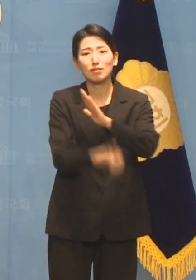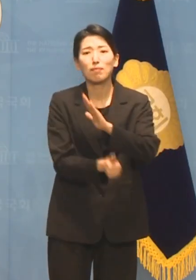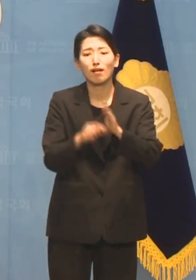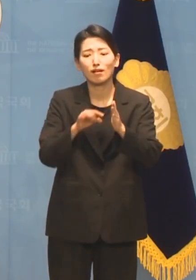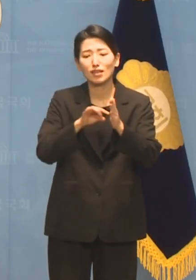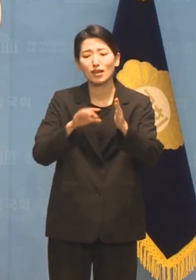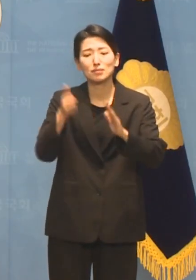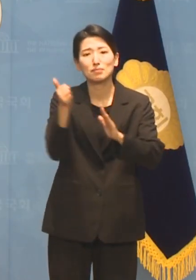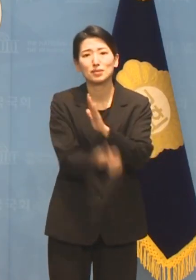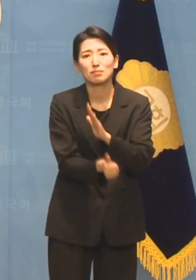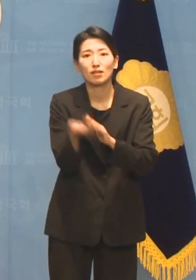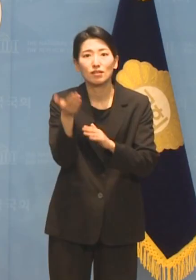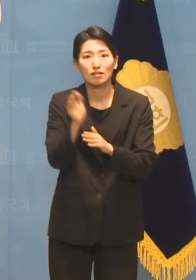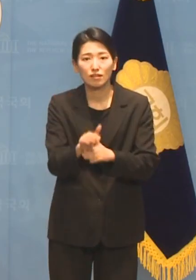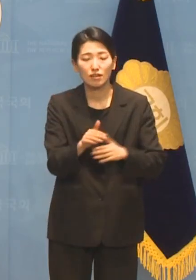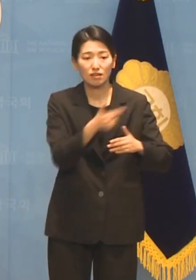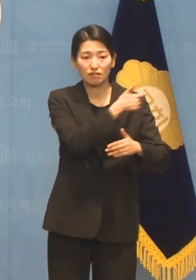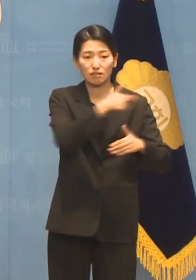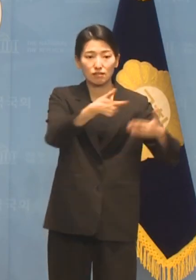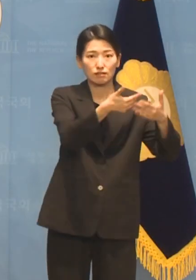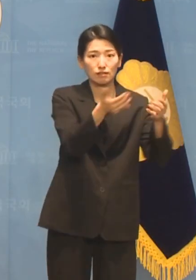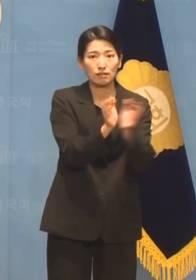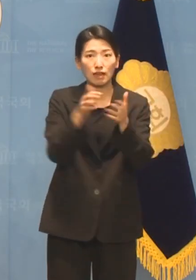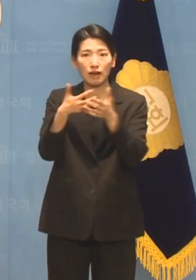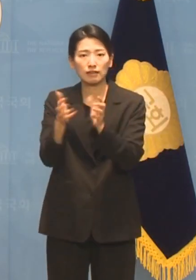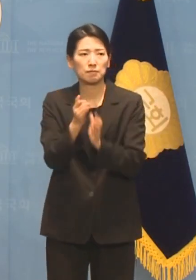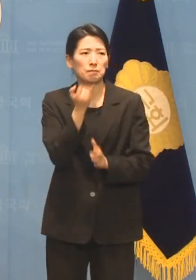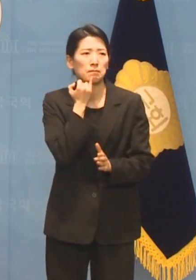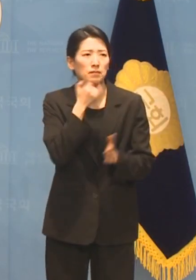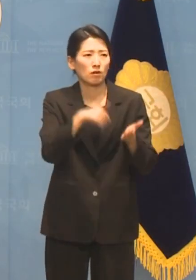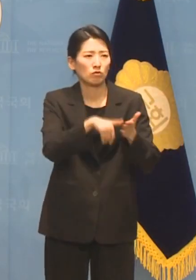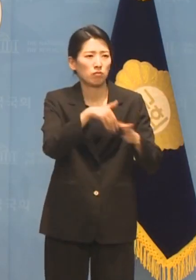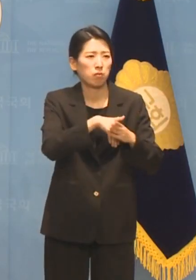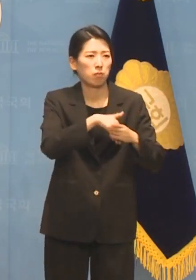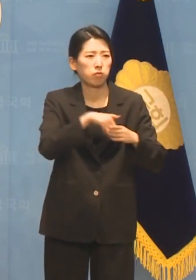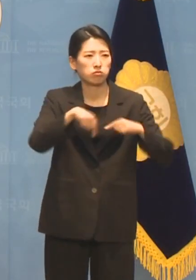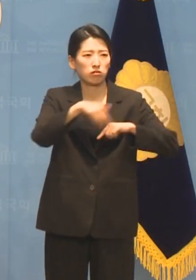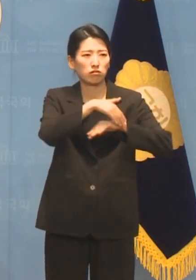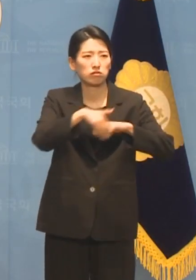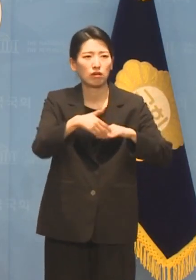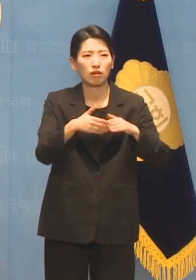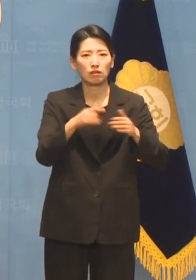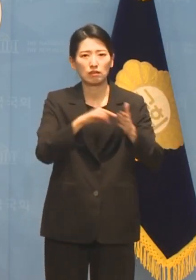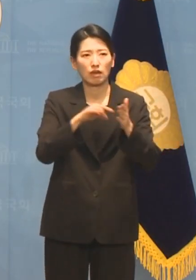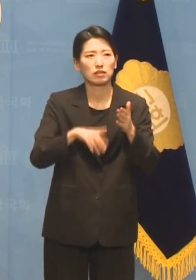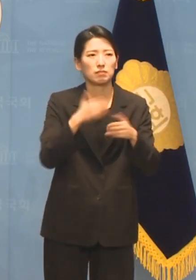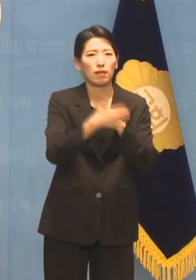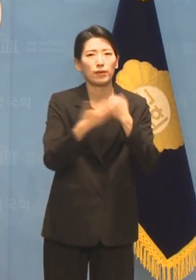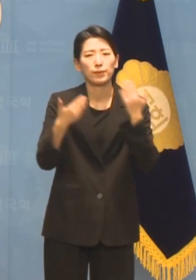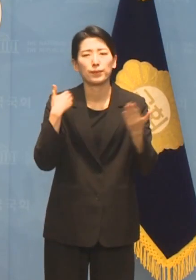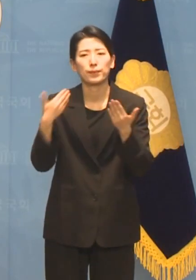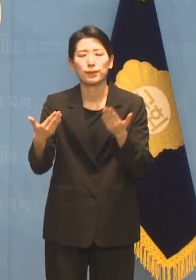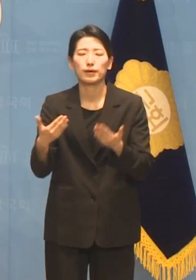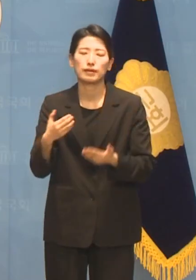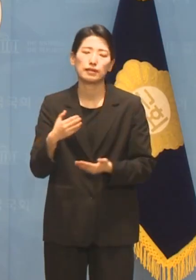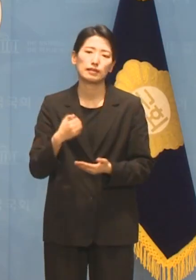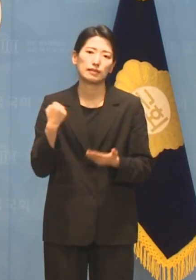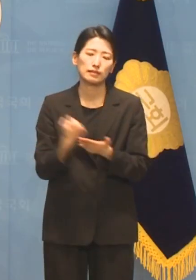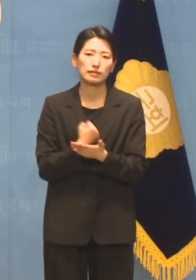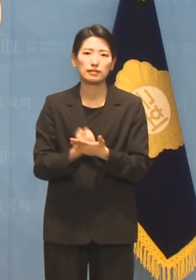위해 경쟁하듯 반복하는 행태는 더욱 유감입니다. 세수가 부족하면 증세나 국채